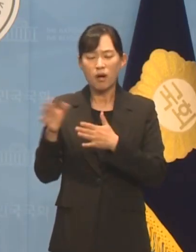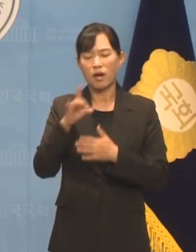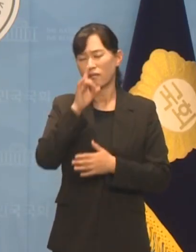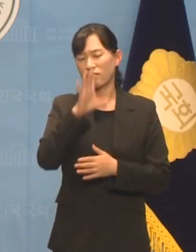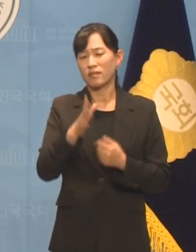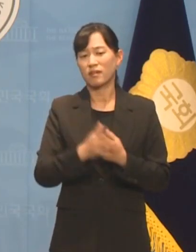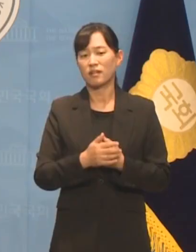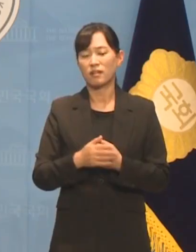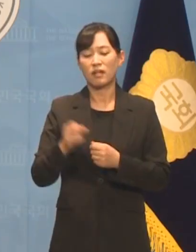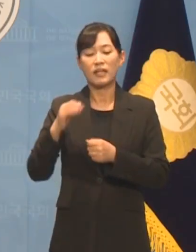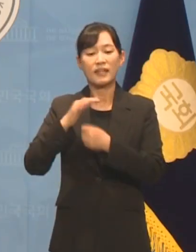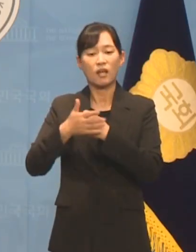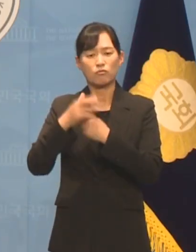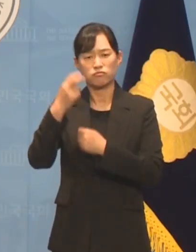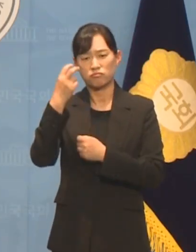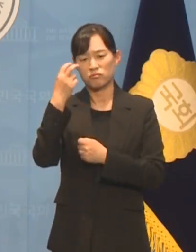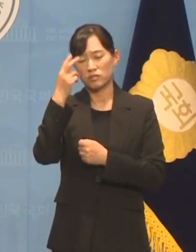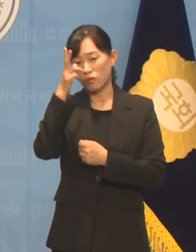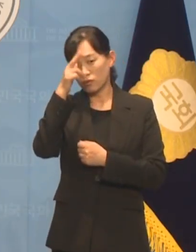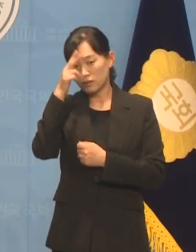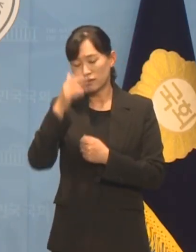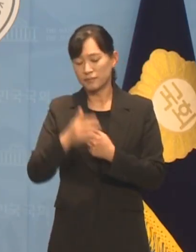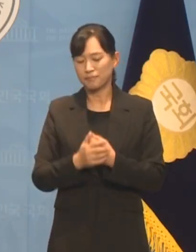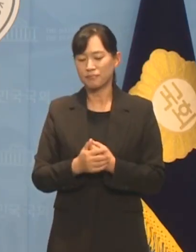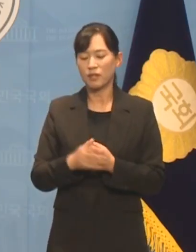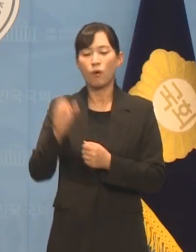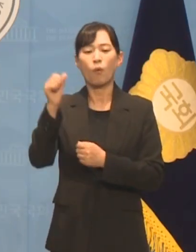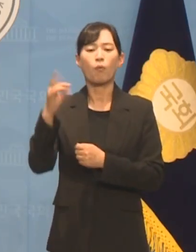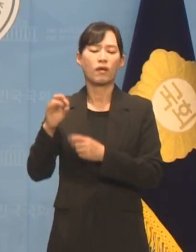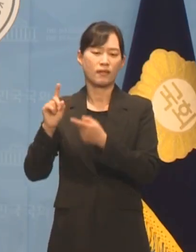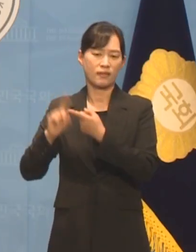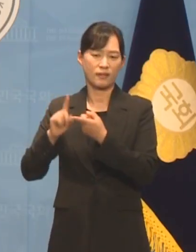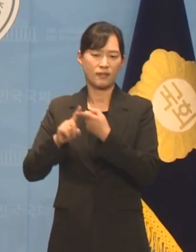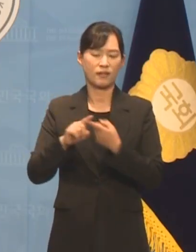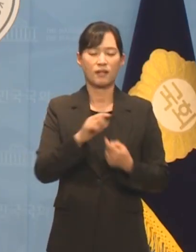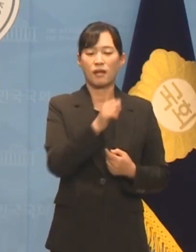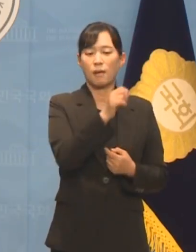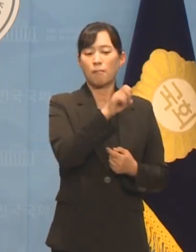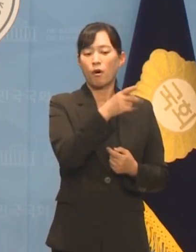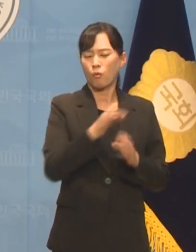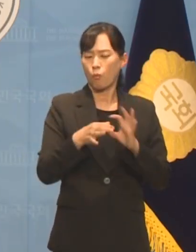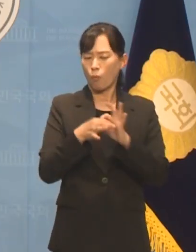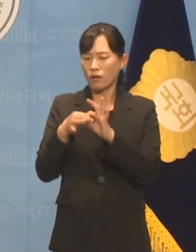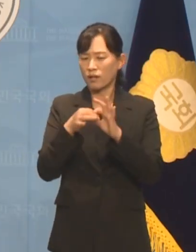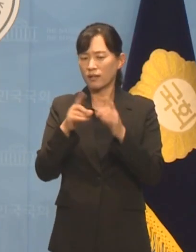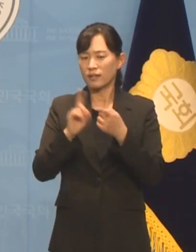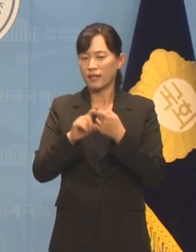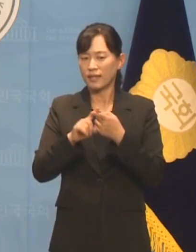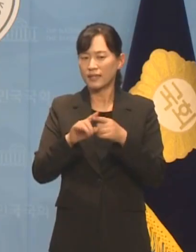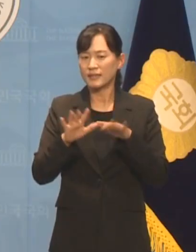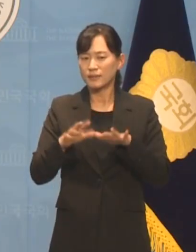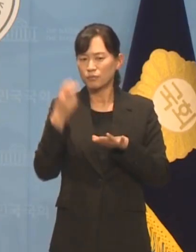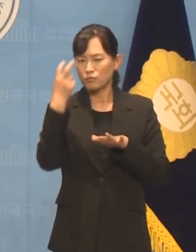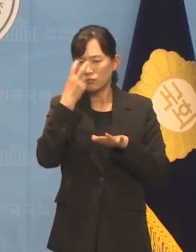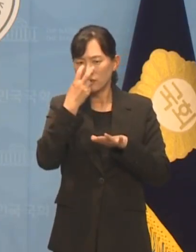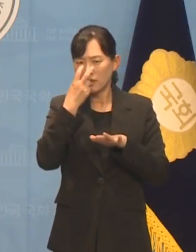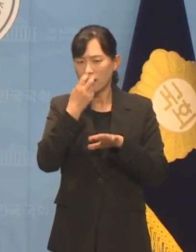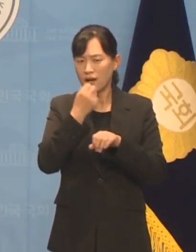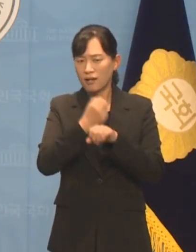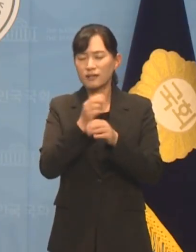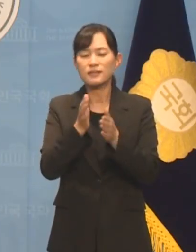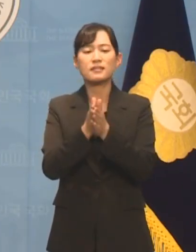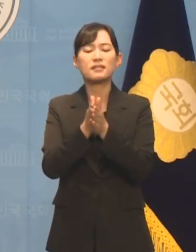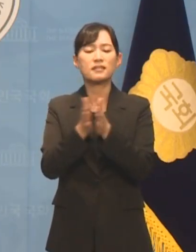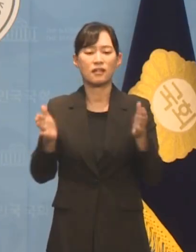최근 대구경찰청이 홍준표 전 시장을 둘러싼 명태균 게이트에 대해 본격적인 수사에 착수한